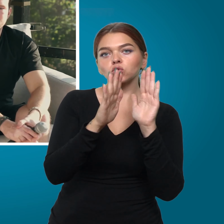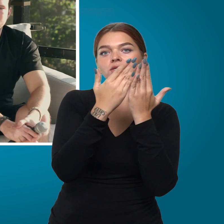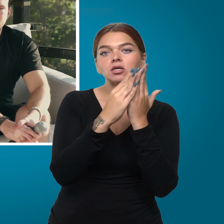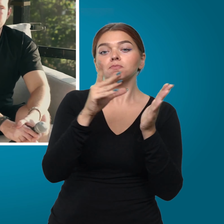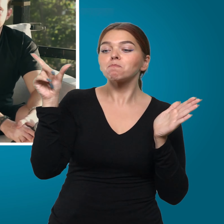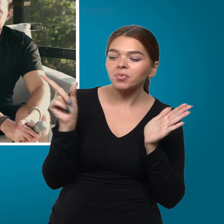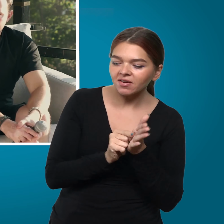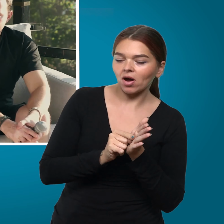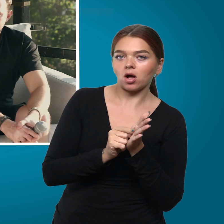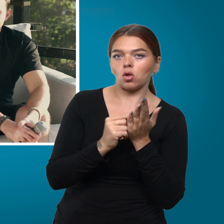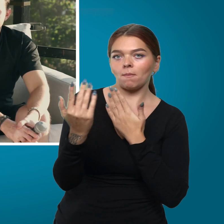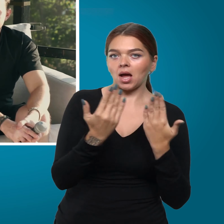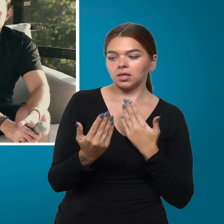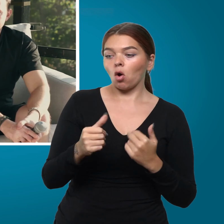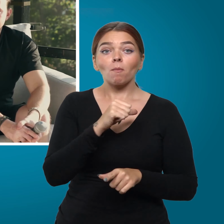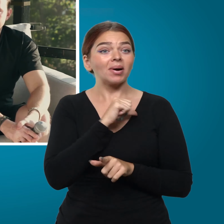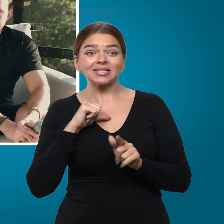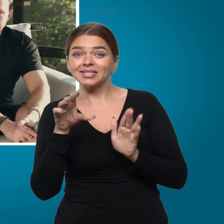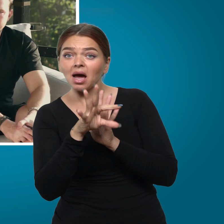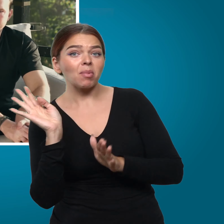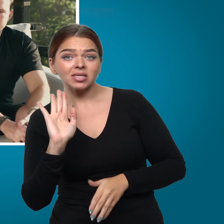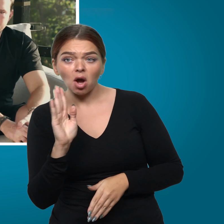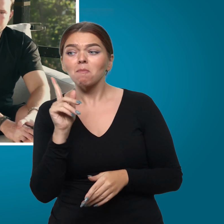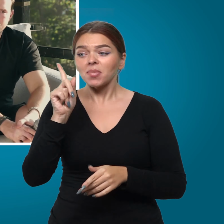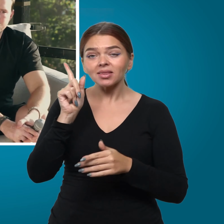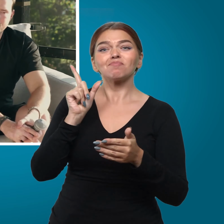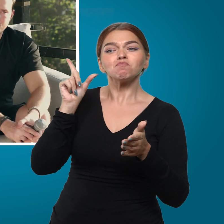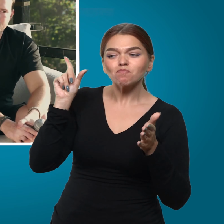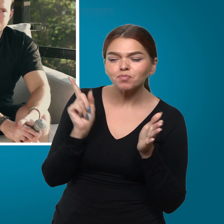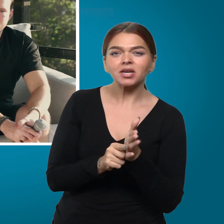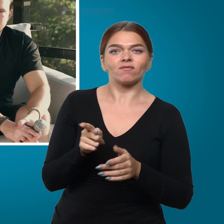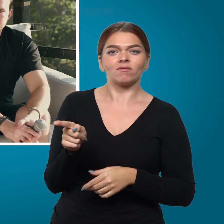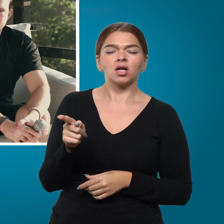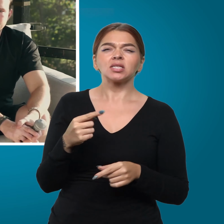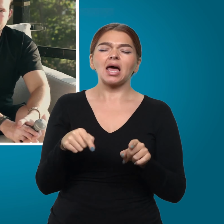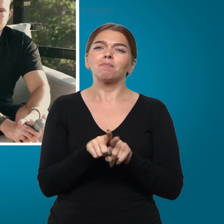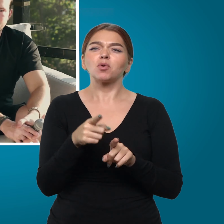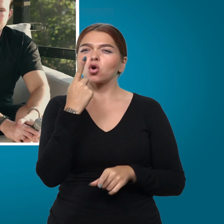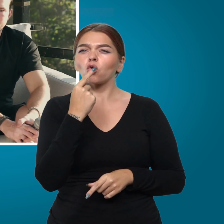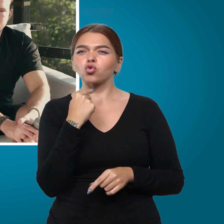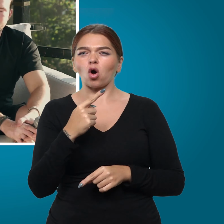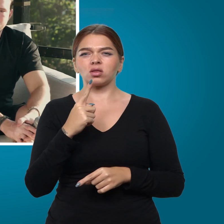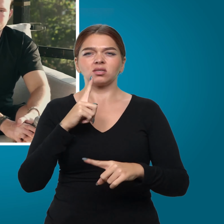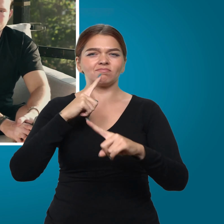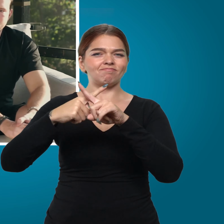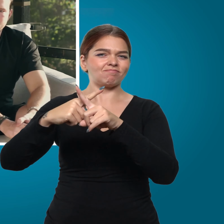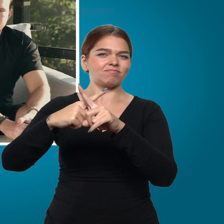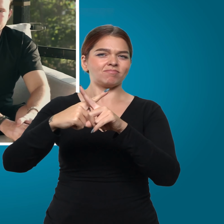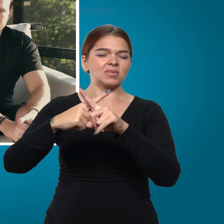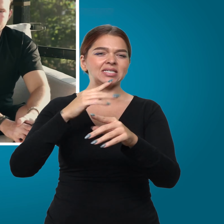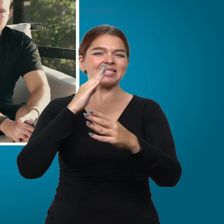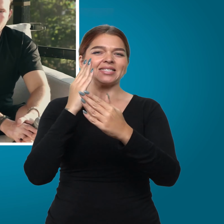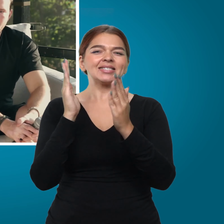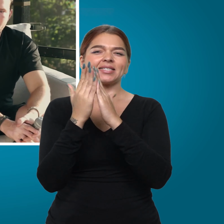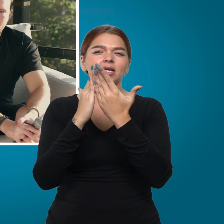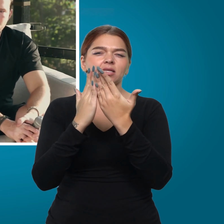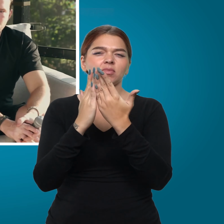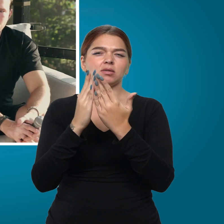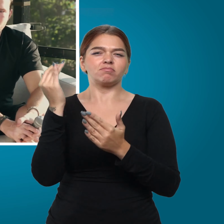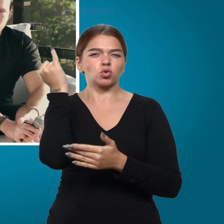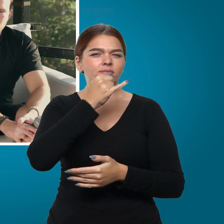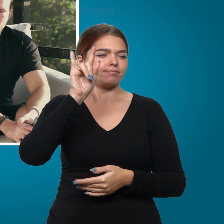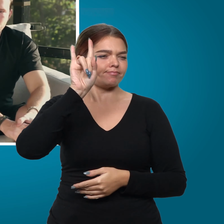skaitimui. Tai labai džiaugiuosi, kai atsiranda dar pedagogų, kurie lanksčiau tai žiūri ir leidžia patiem pasirinkti, arba bent jau